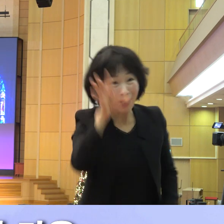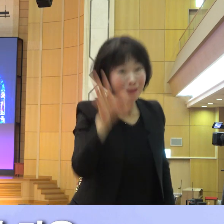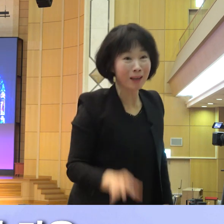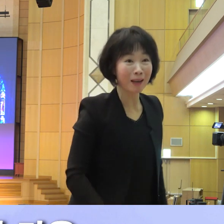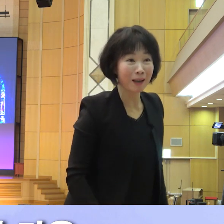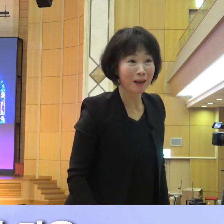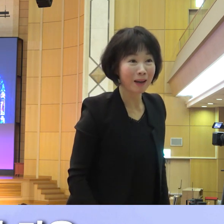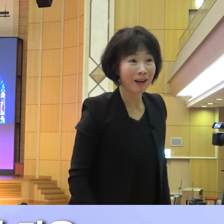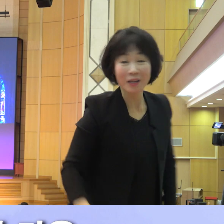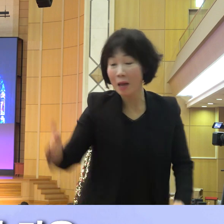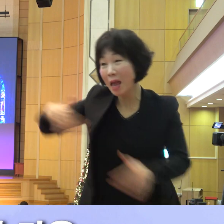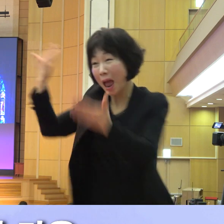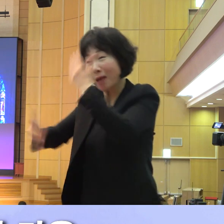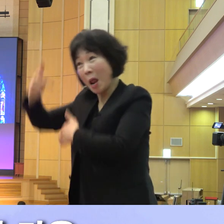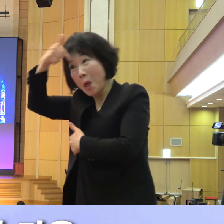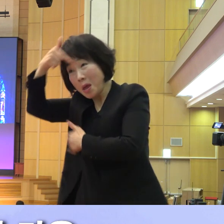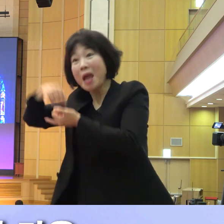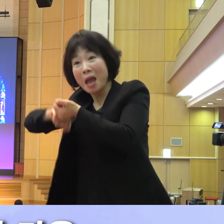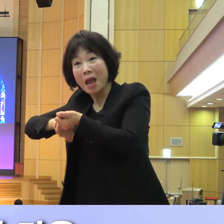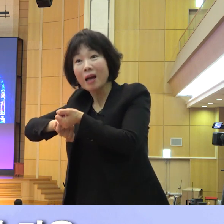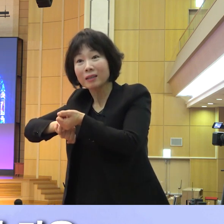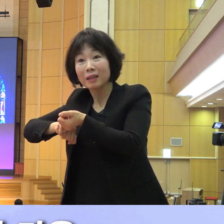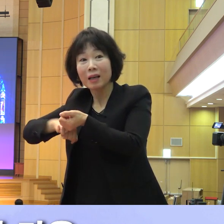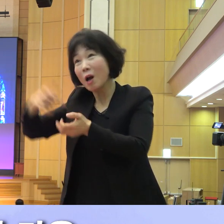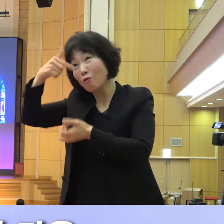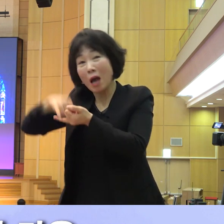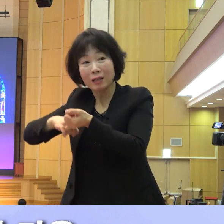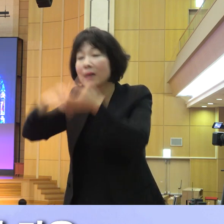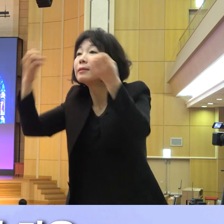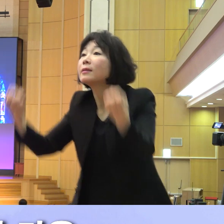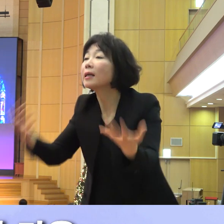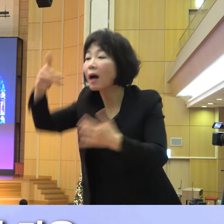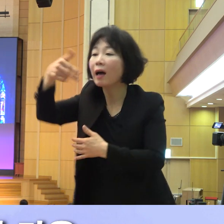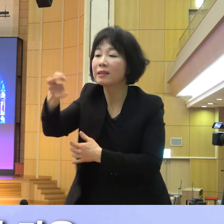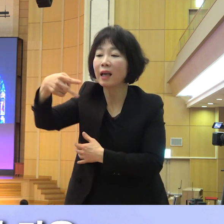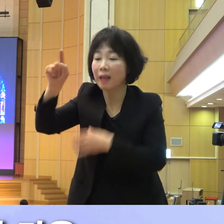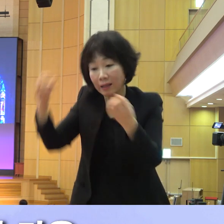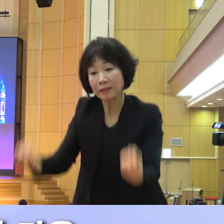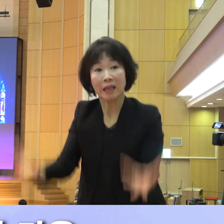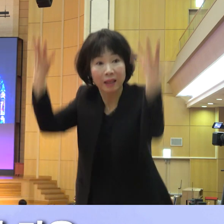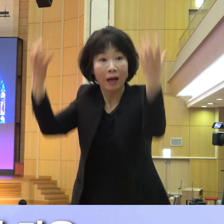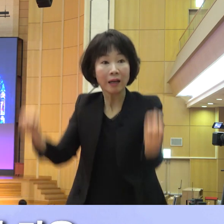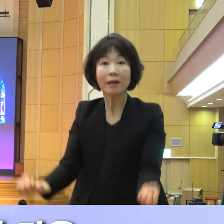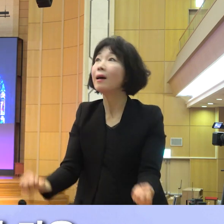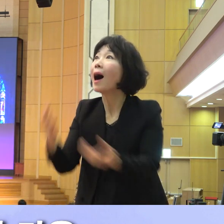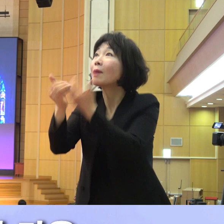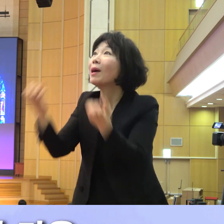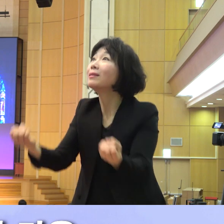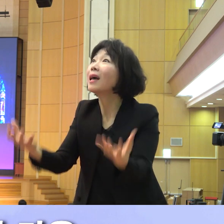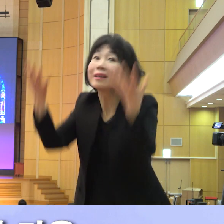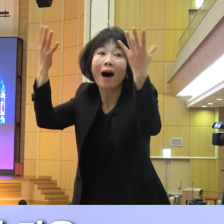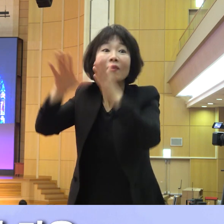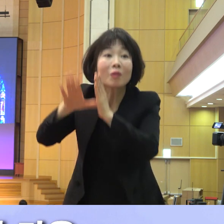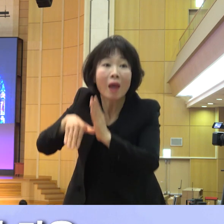예배라고 말하는데, 구약 당시 어떤 제사든 제사상에 제물이 없는 제사는 없습니다.